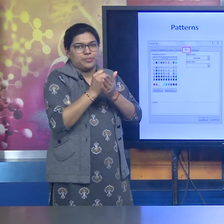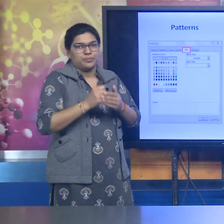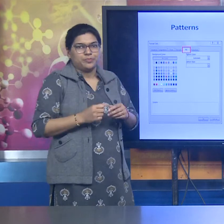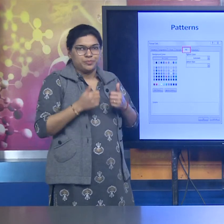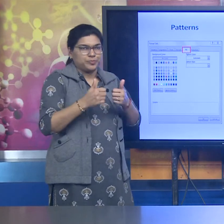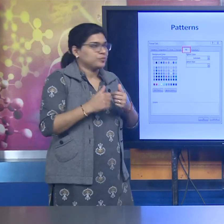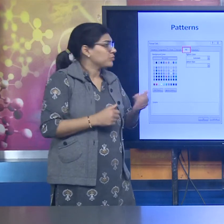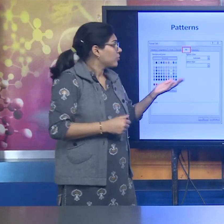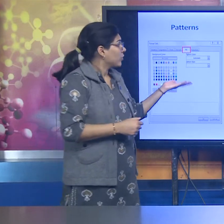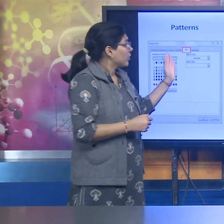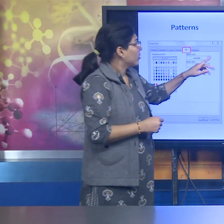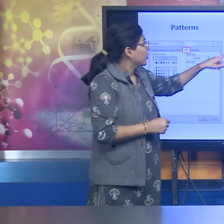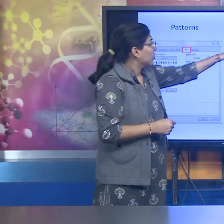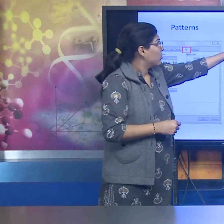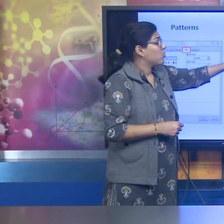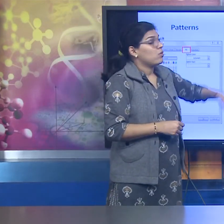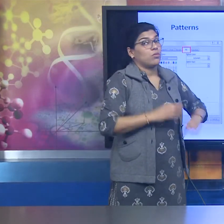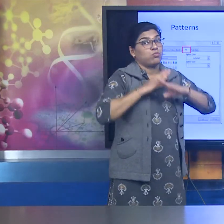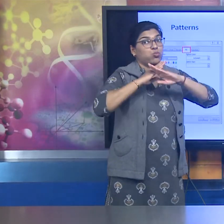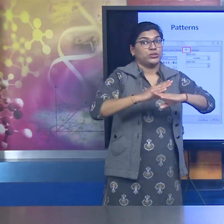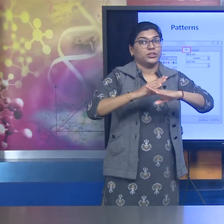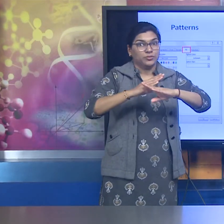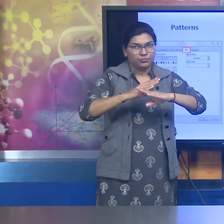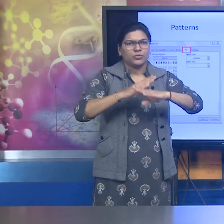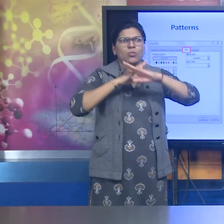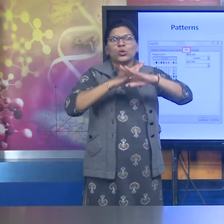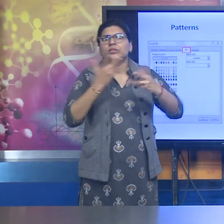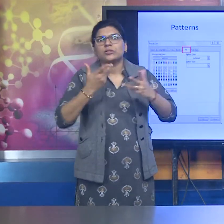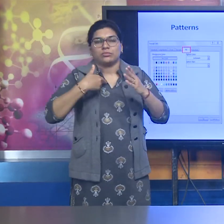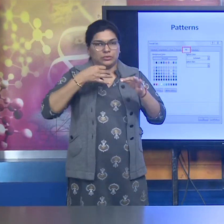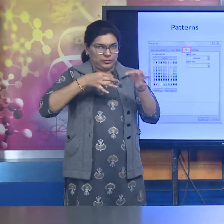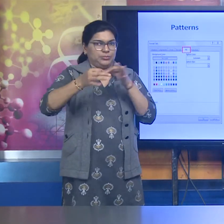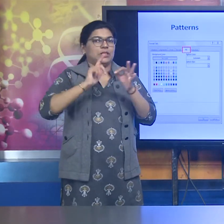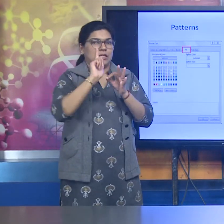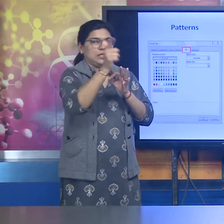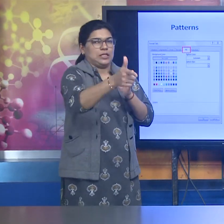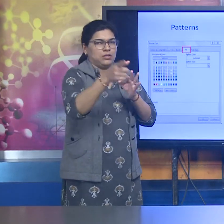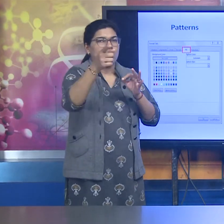Pattern are the choices of colors. Protection.